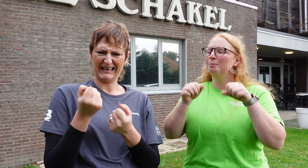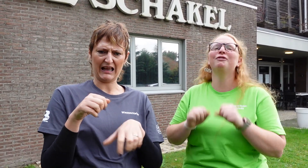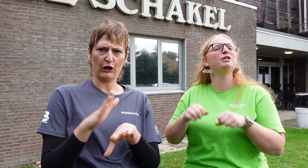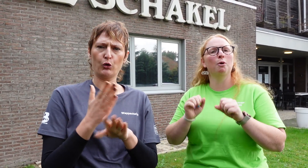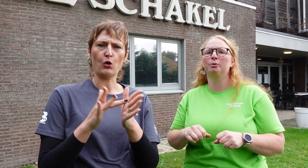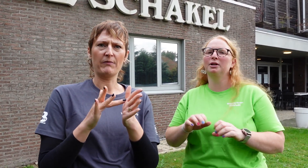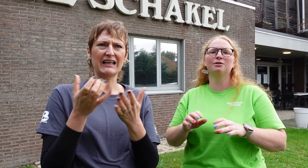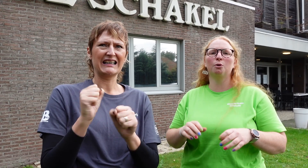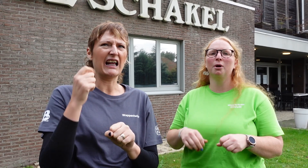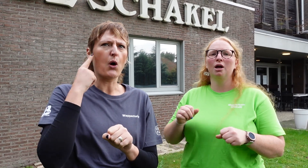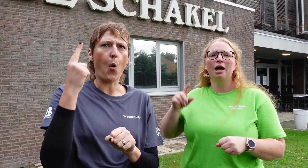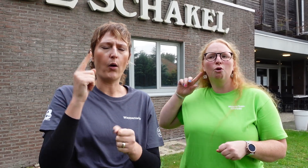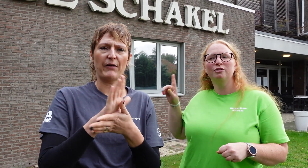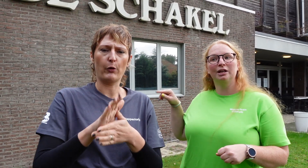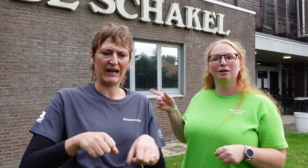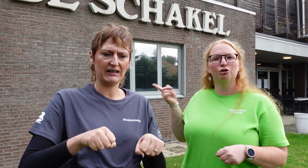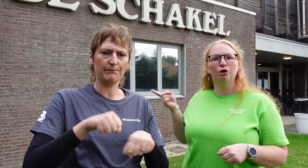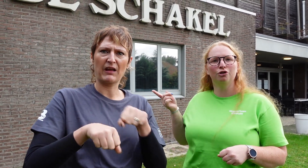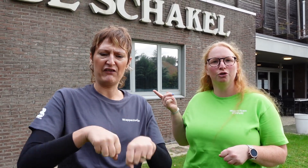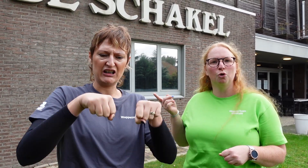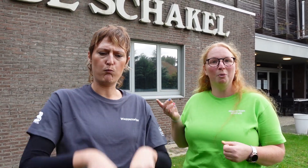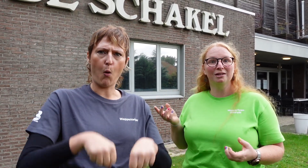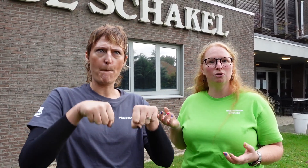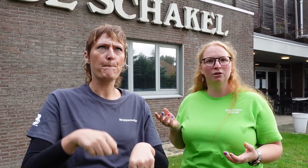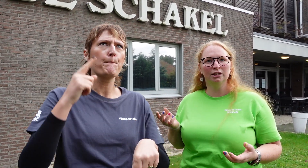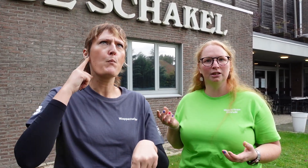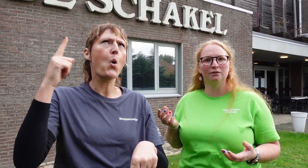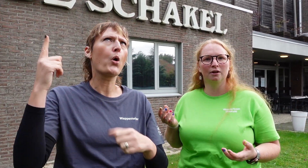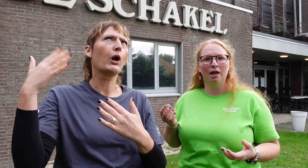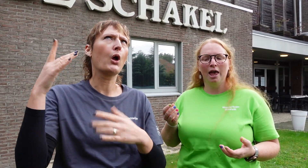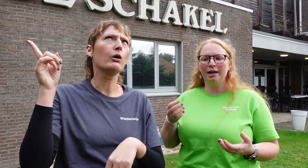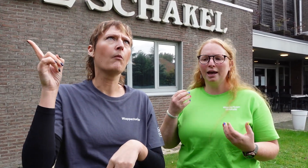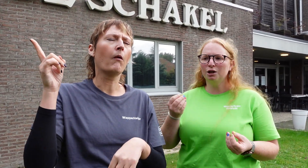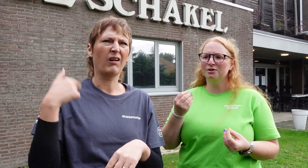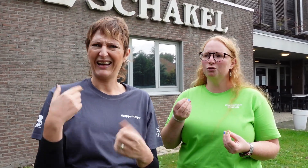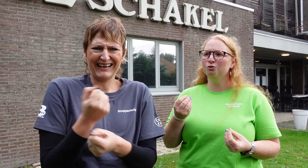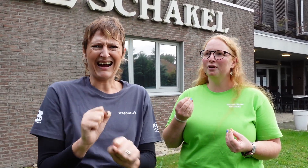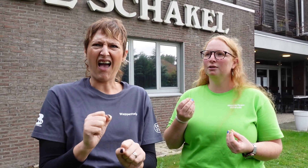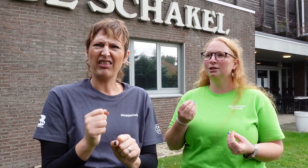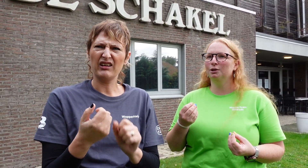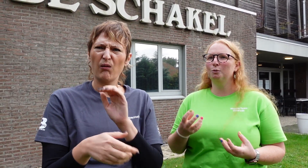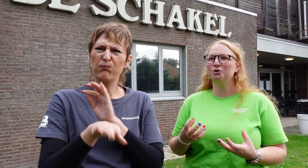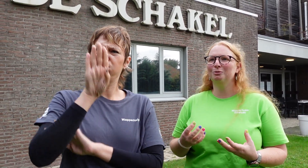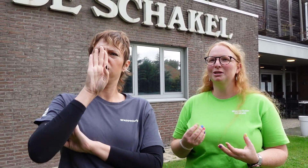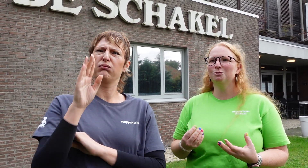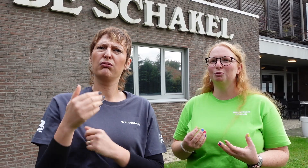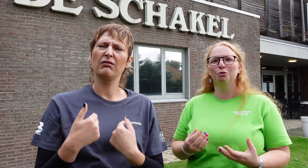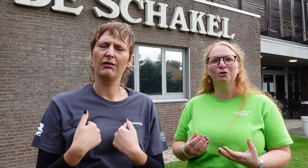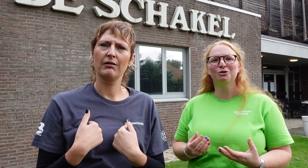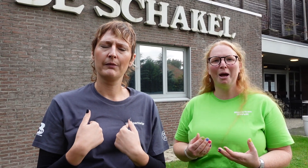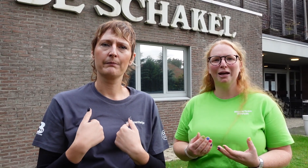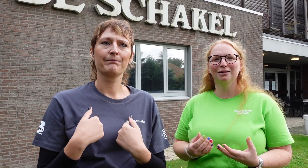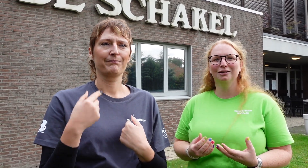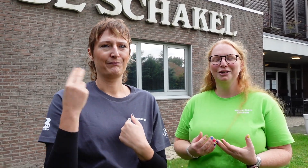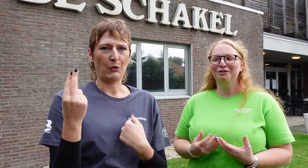soms met een fietspomp heel stom en je hoort dan ergens het lucht uitkomen en ze kon dat niet en eigenlijk was dat toen van ja we moeten de mensen wat